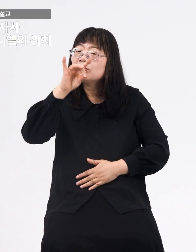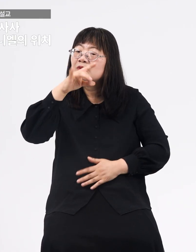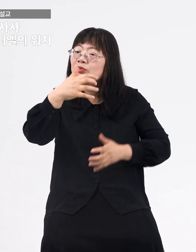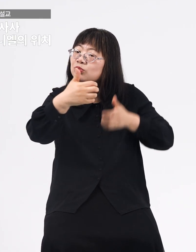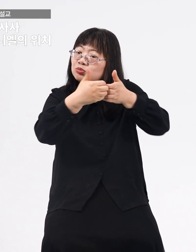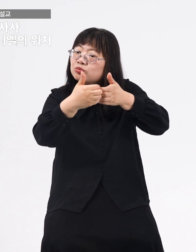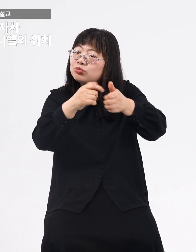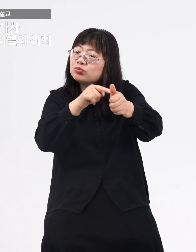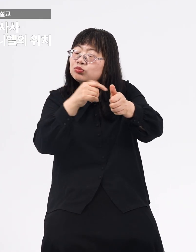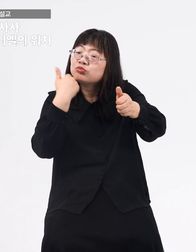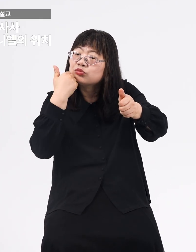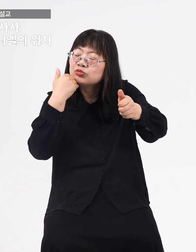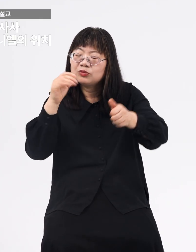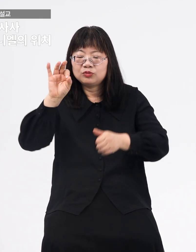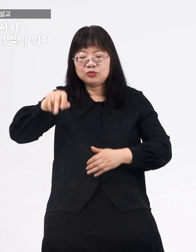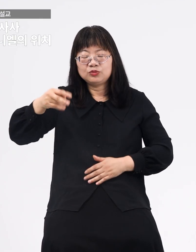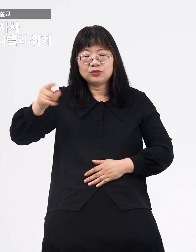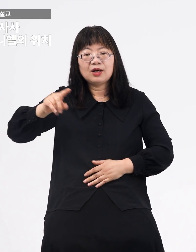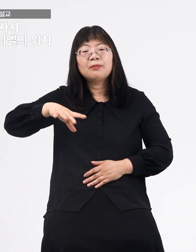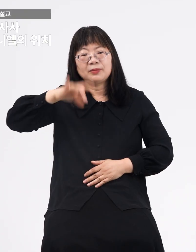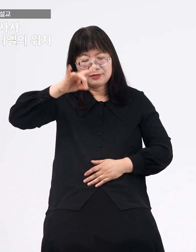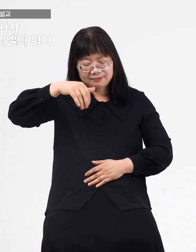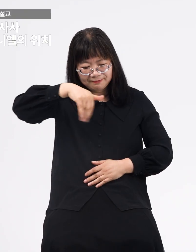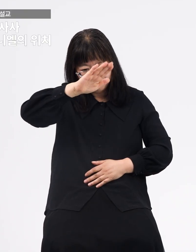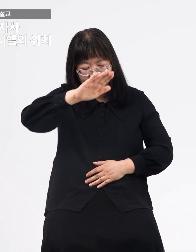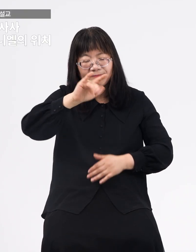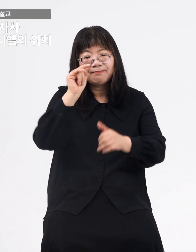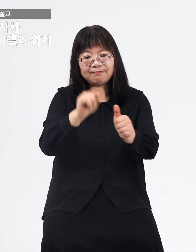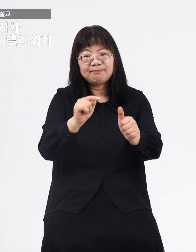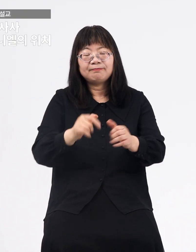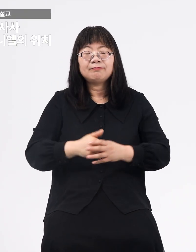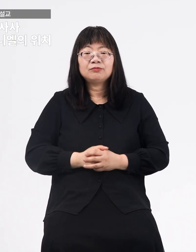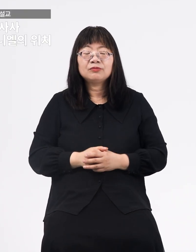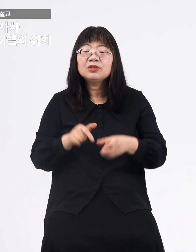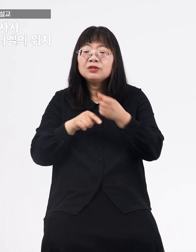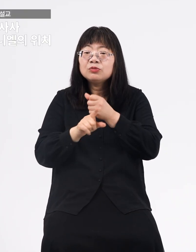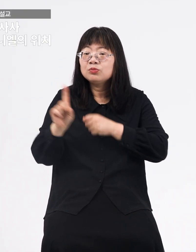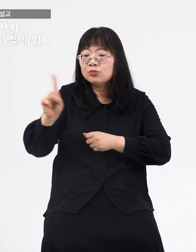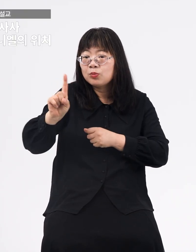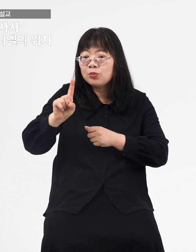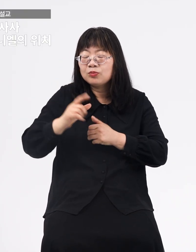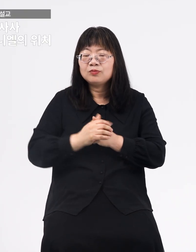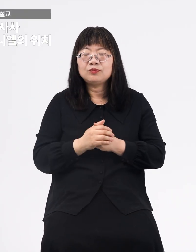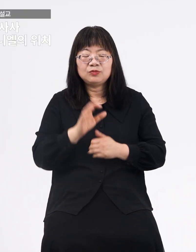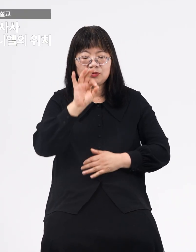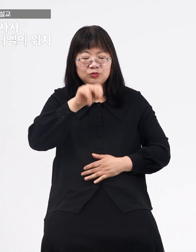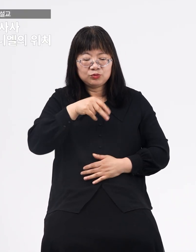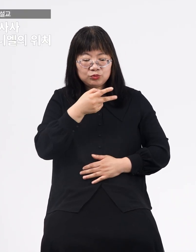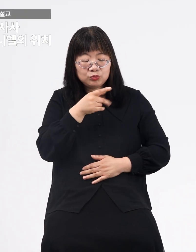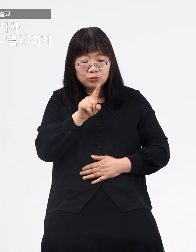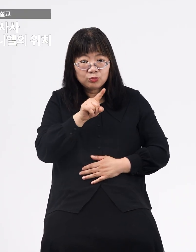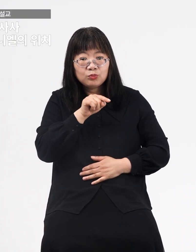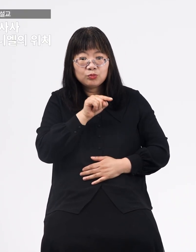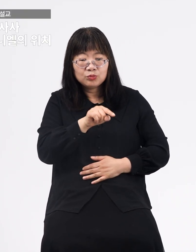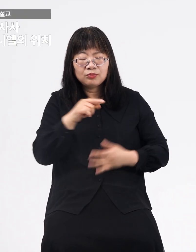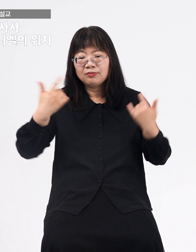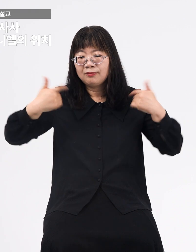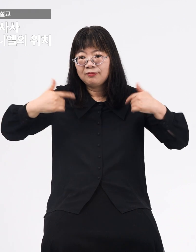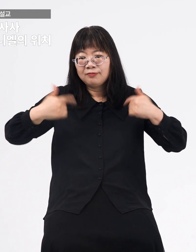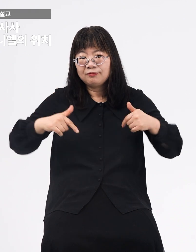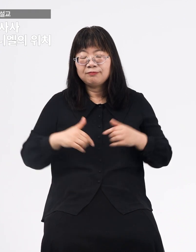되겠습니까? 유다가 먼저 올라가라. 왜 그럴까요? 유다는